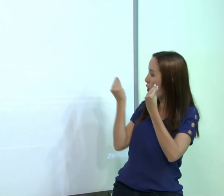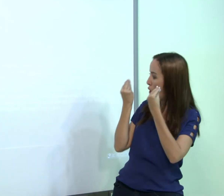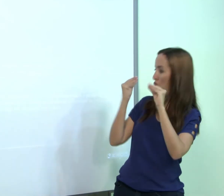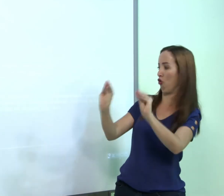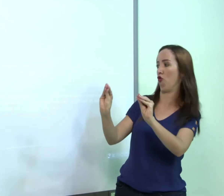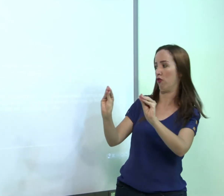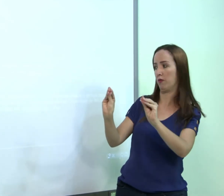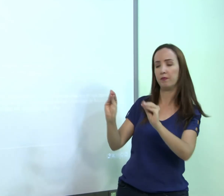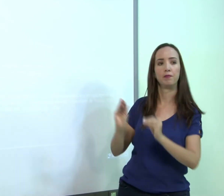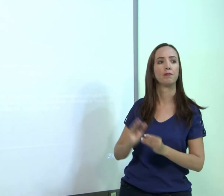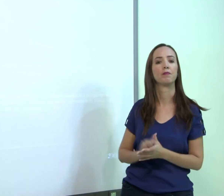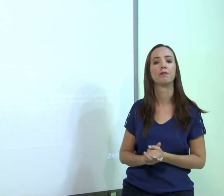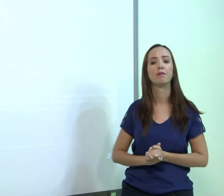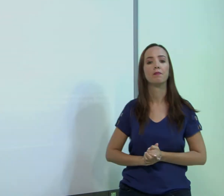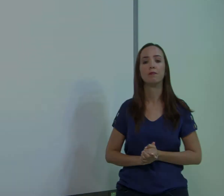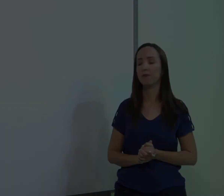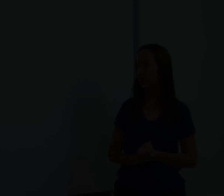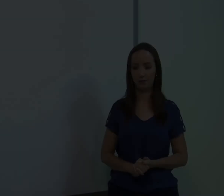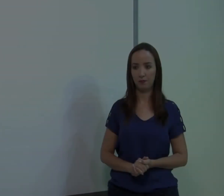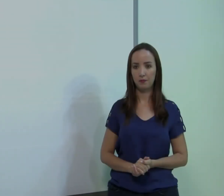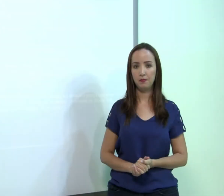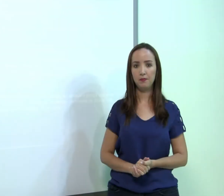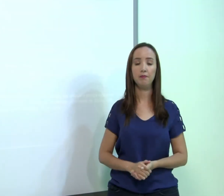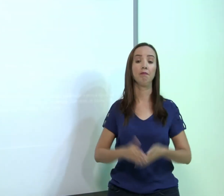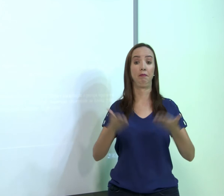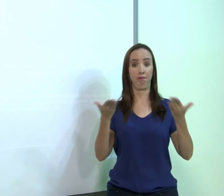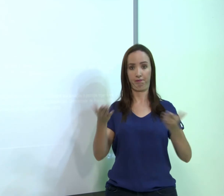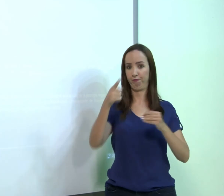Viram? Coloque-se o departamento.